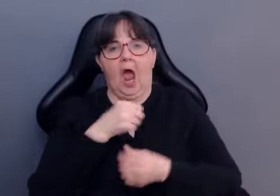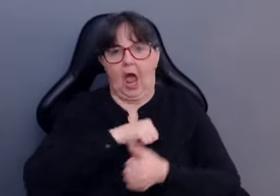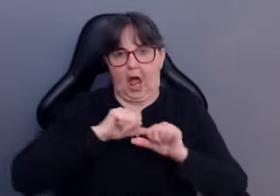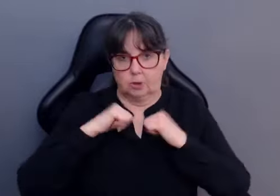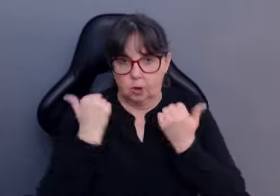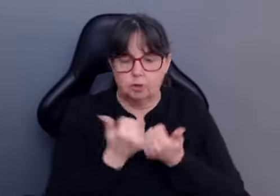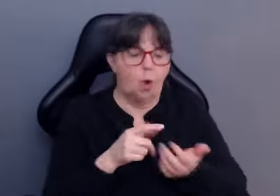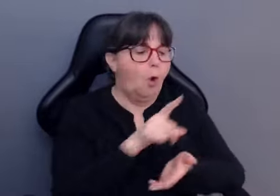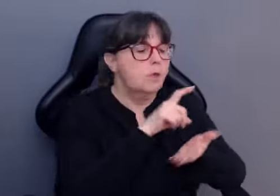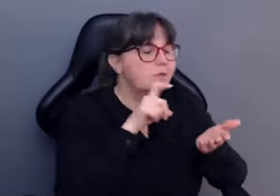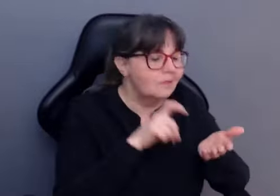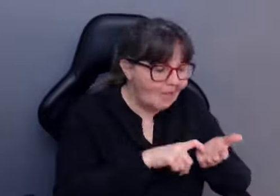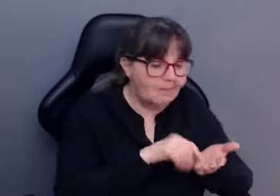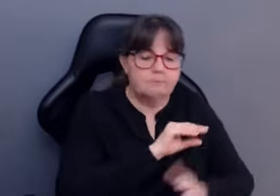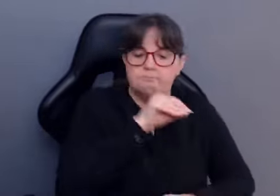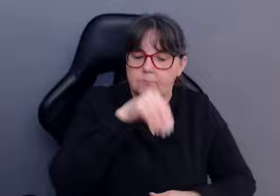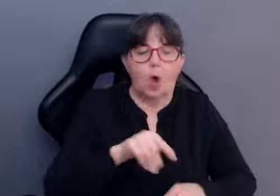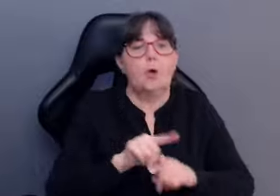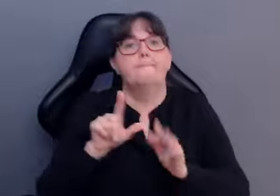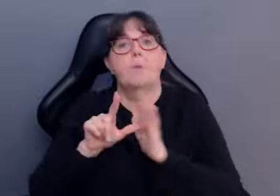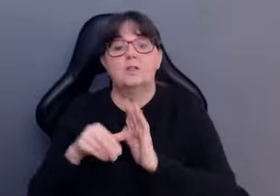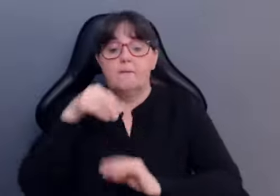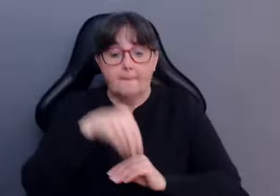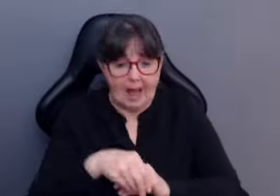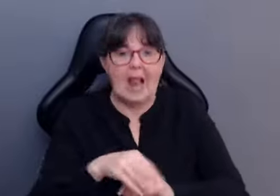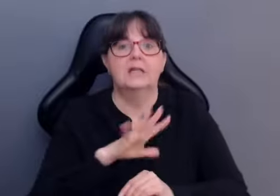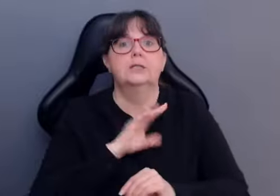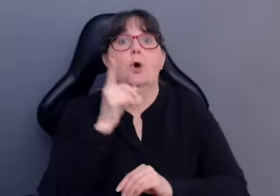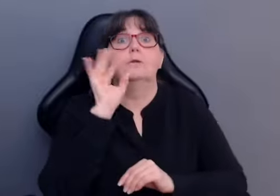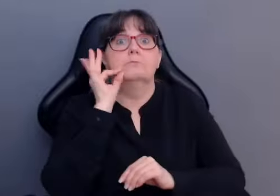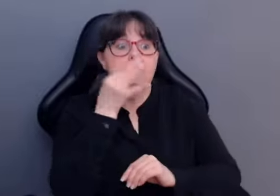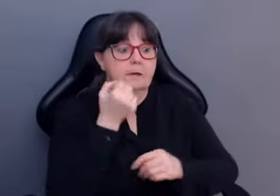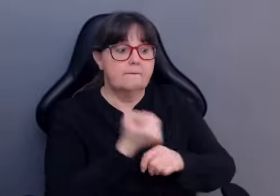date, au même titre qu'un procès-verbal régulier.